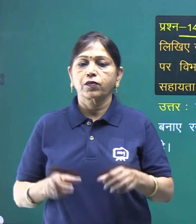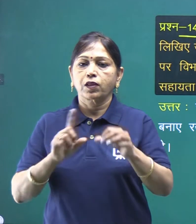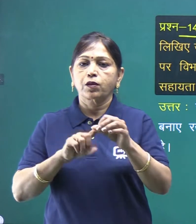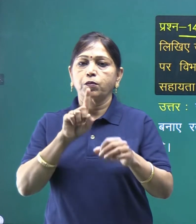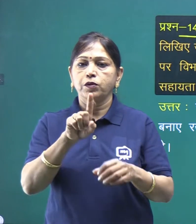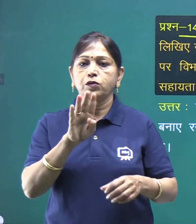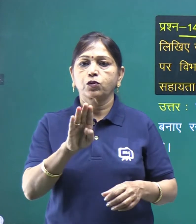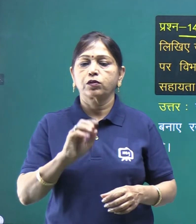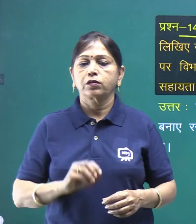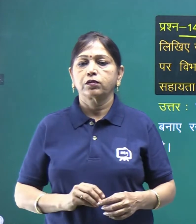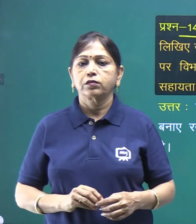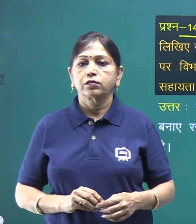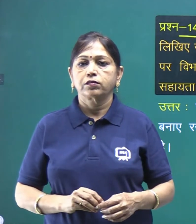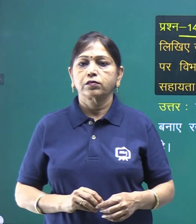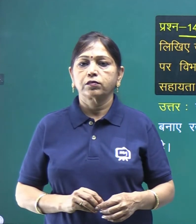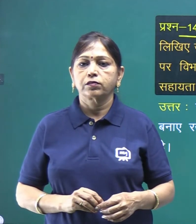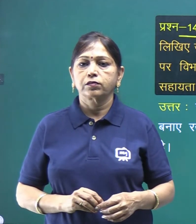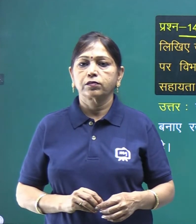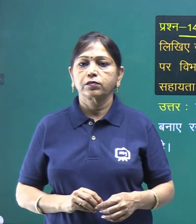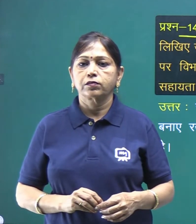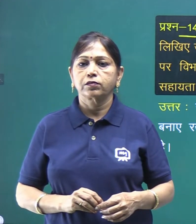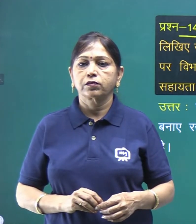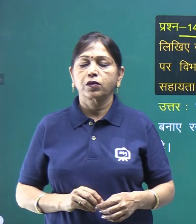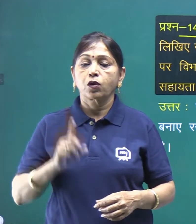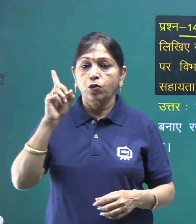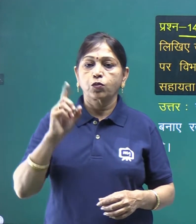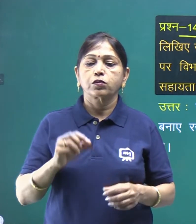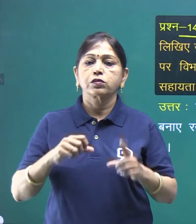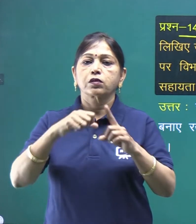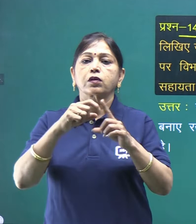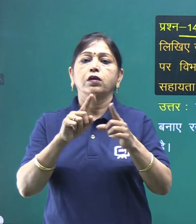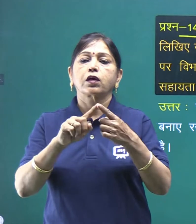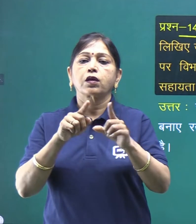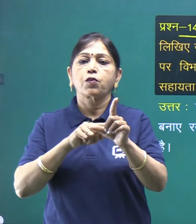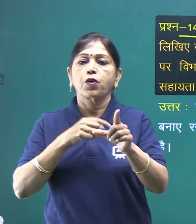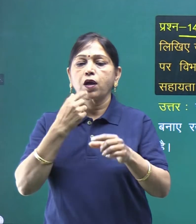प्रश्न 14, उस युक्ति का